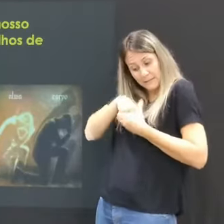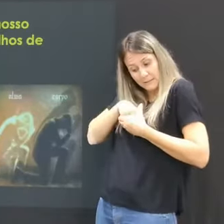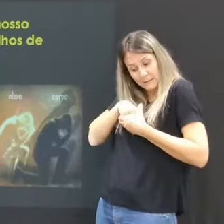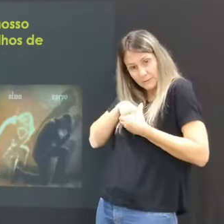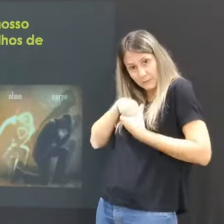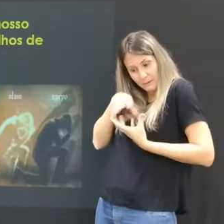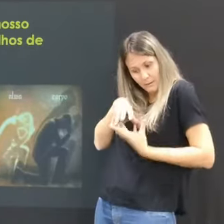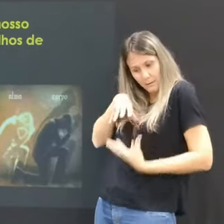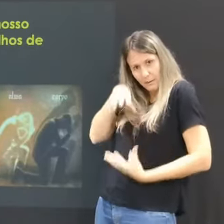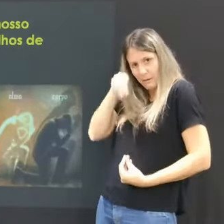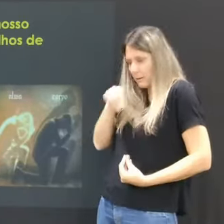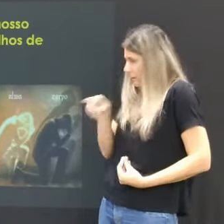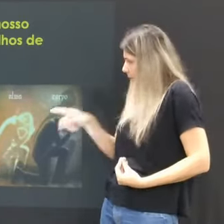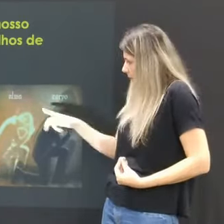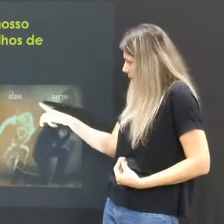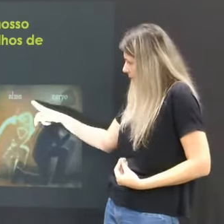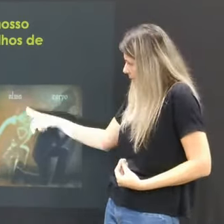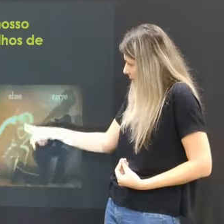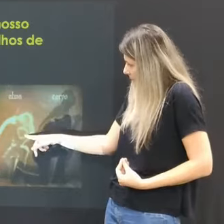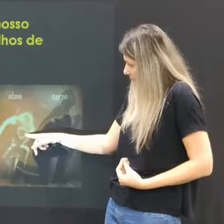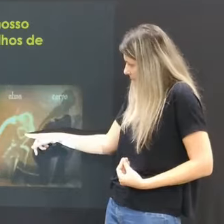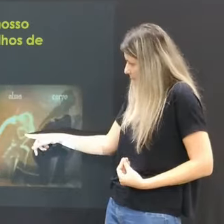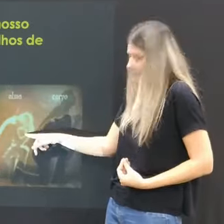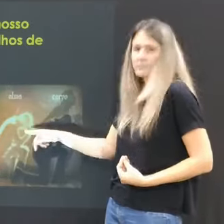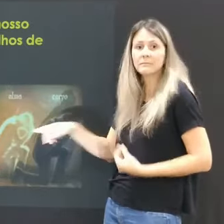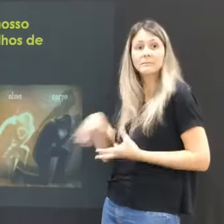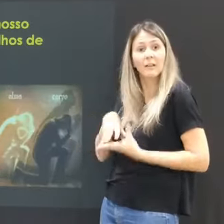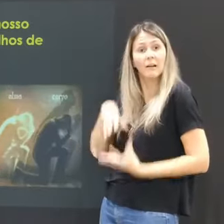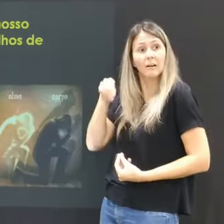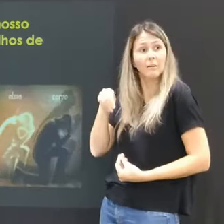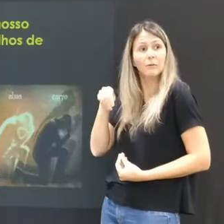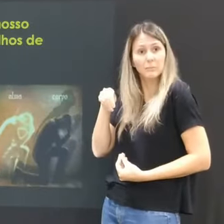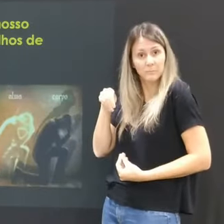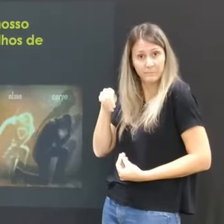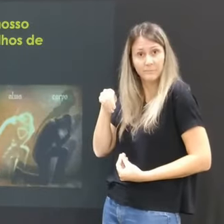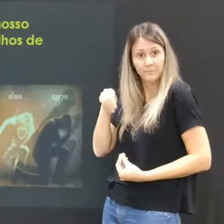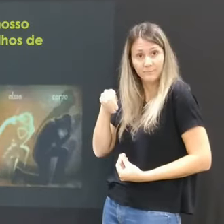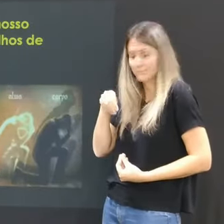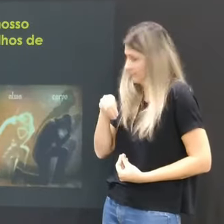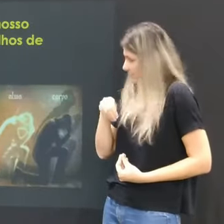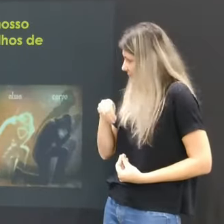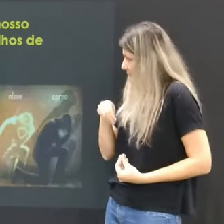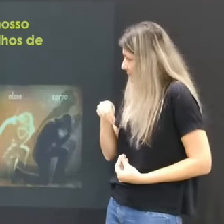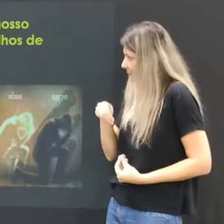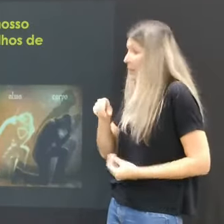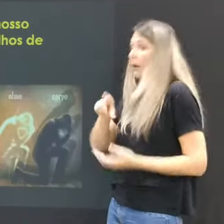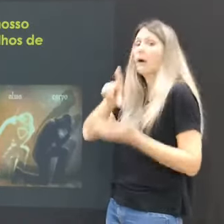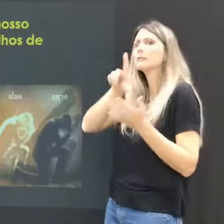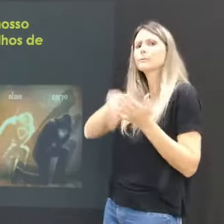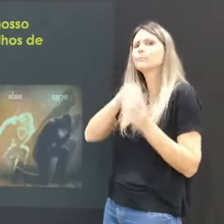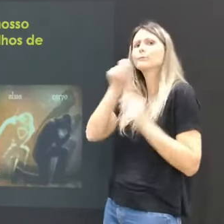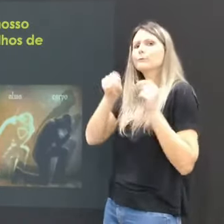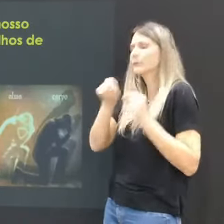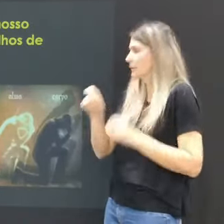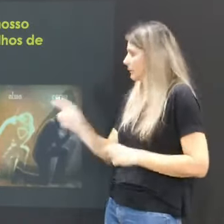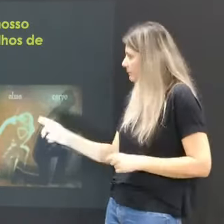dentro desse corpo, tem a alma. A nossa alma, dentro do nosso corpo. Aí depois o